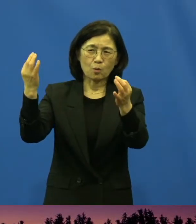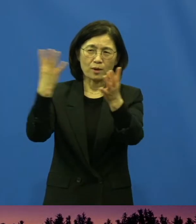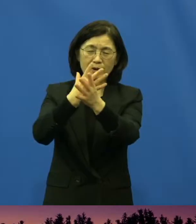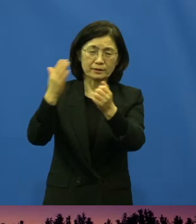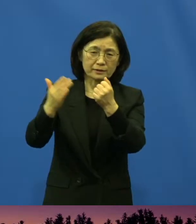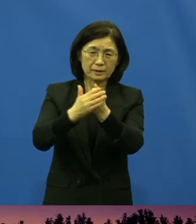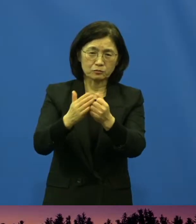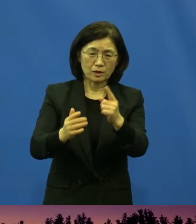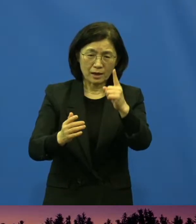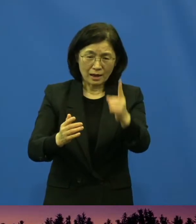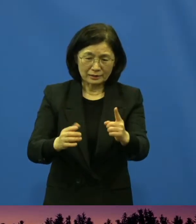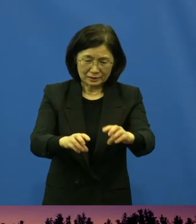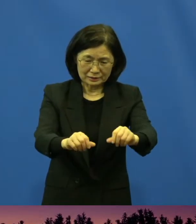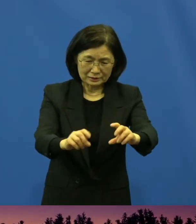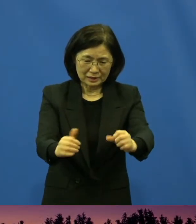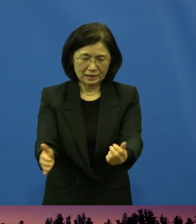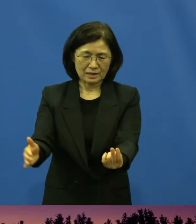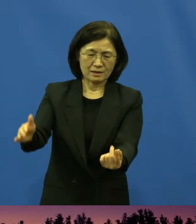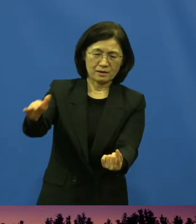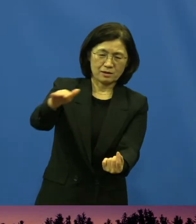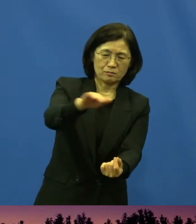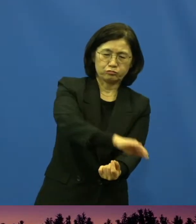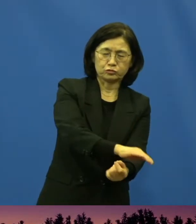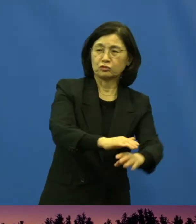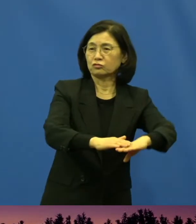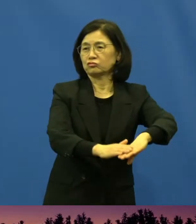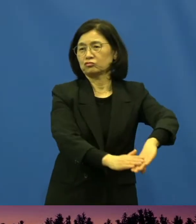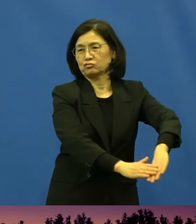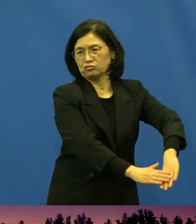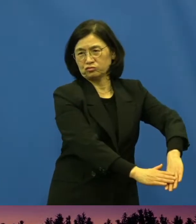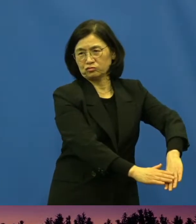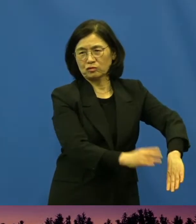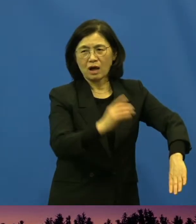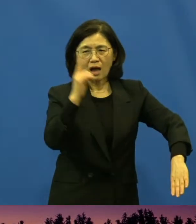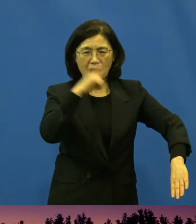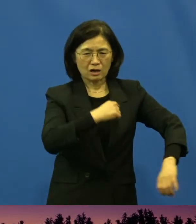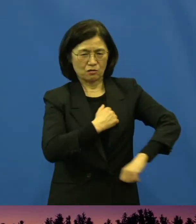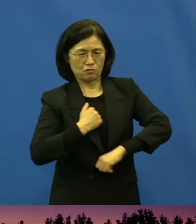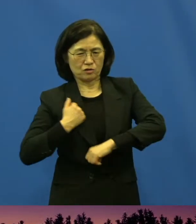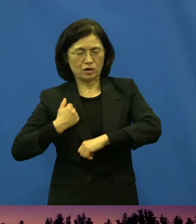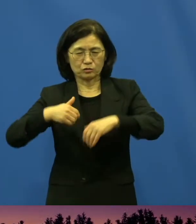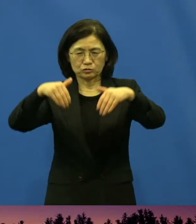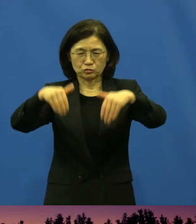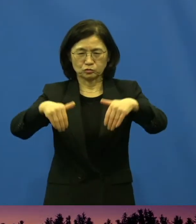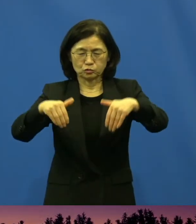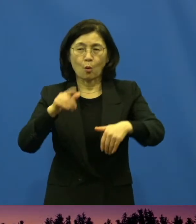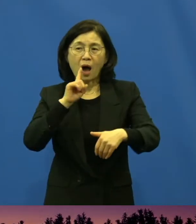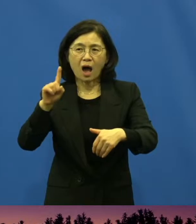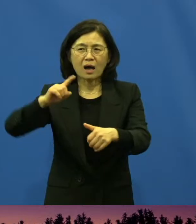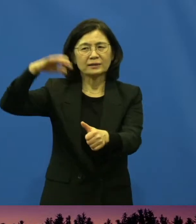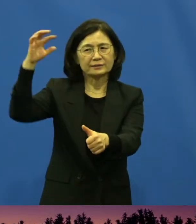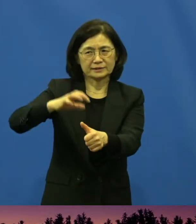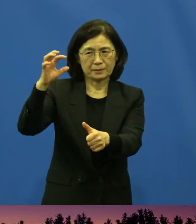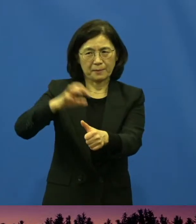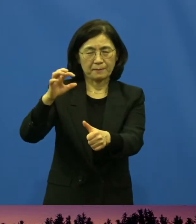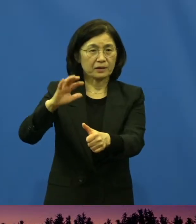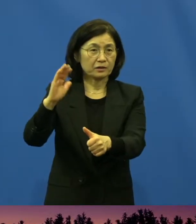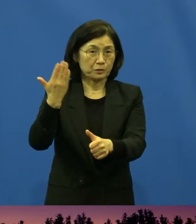거죠. 그런 악하고 게으른 종이 되었던 거죠. 자, 태도의 마음의 태도, 그죠? 마음의